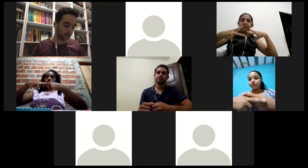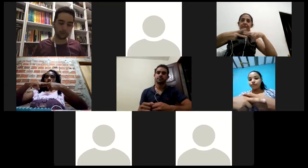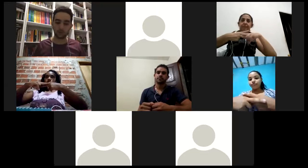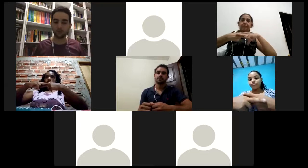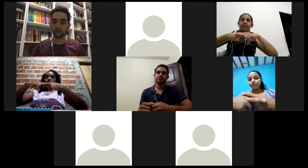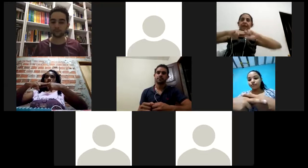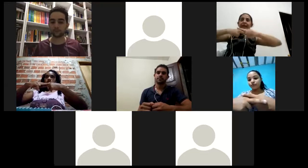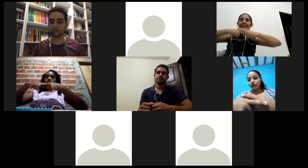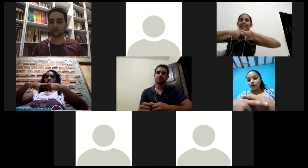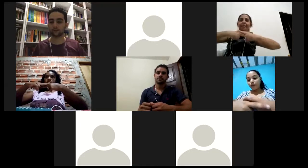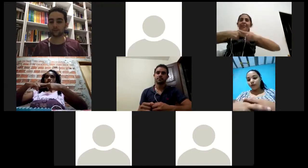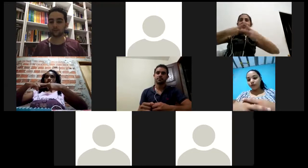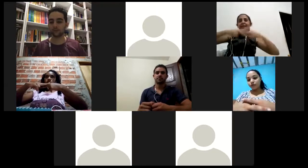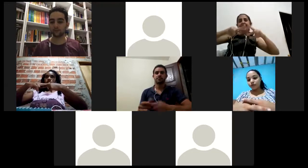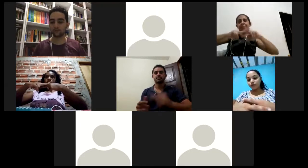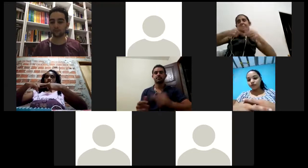Limão.